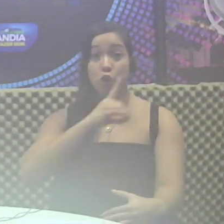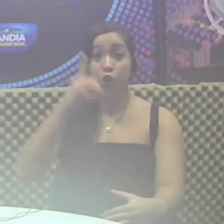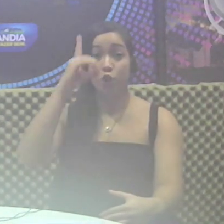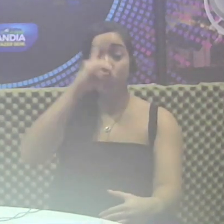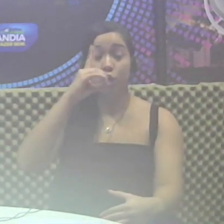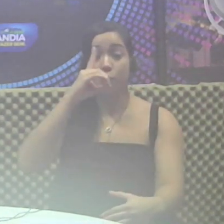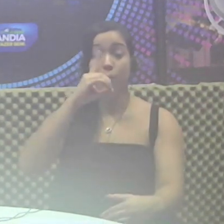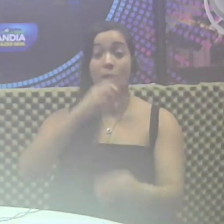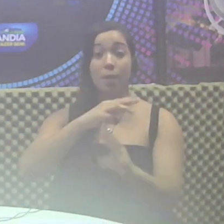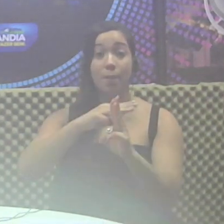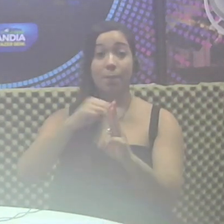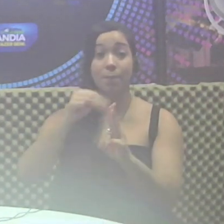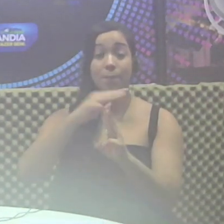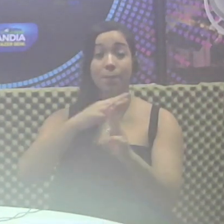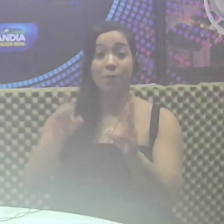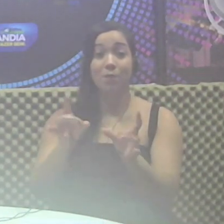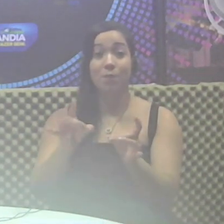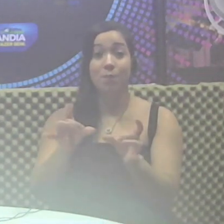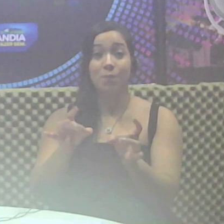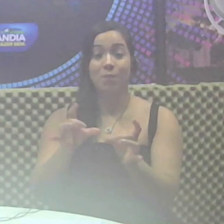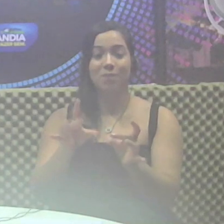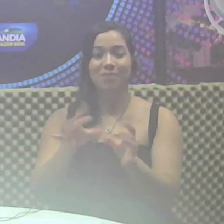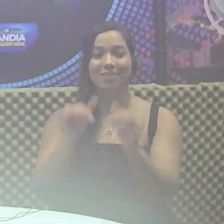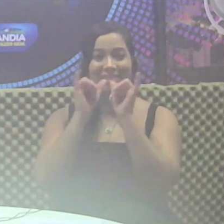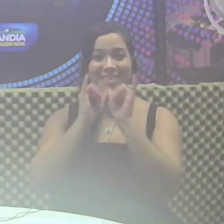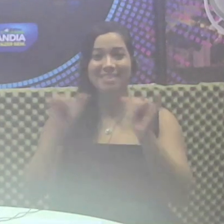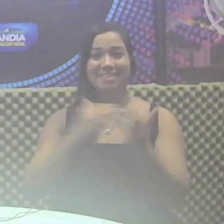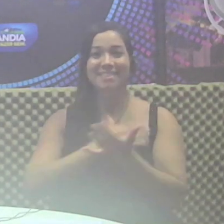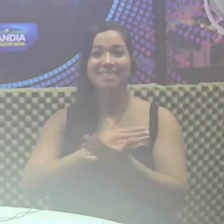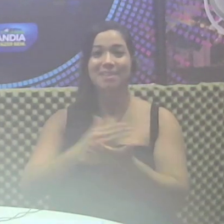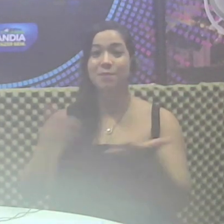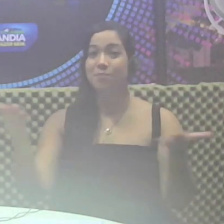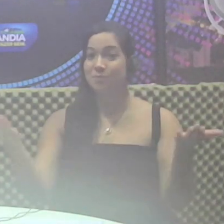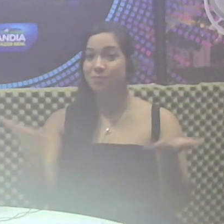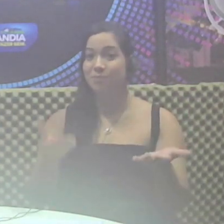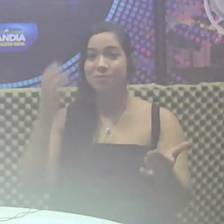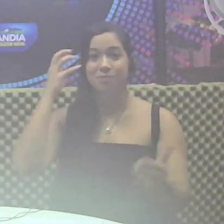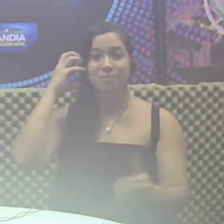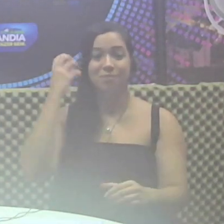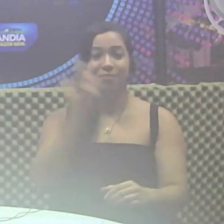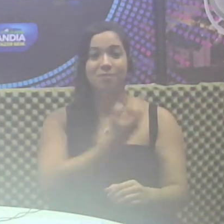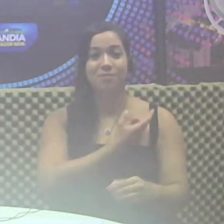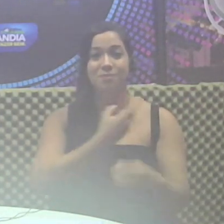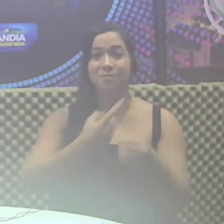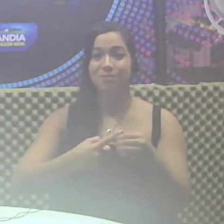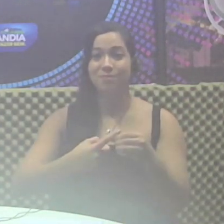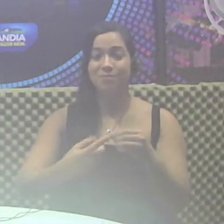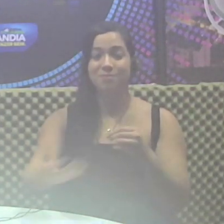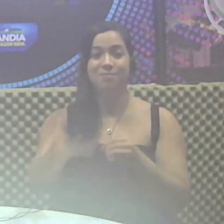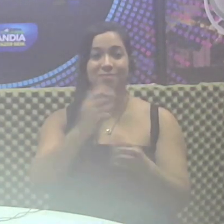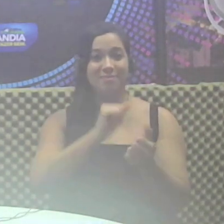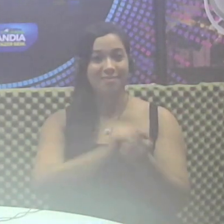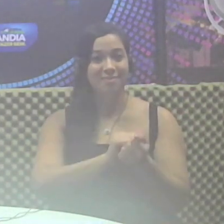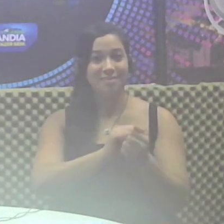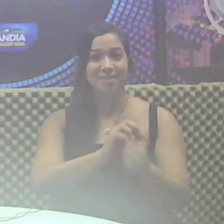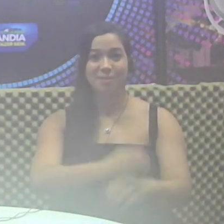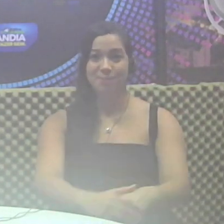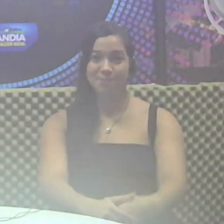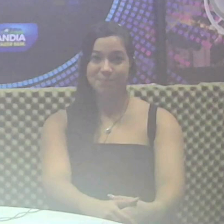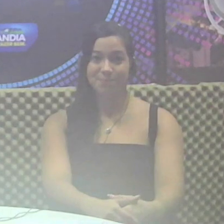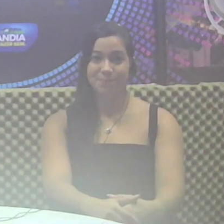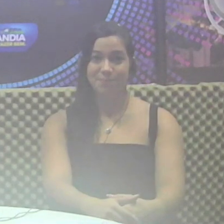de pulgas no Mercado Municipal. Essas e outras notícias a partir de agora na Rádio Nossa Cidade. Vem com a